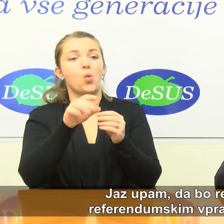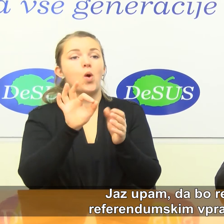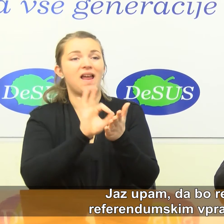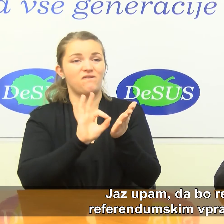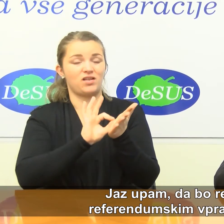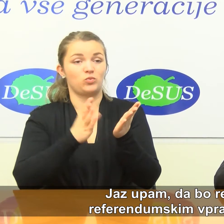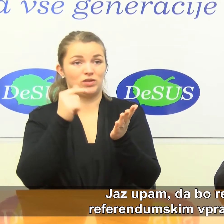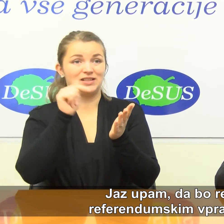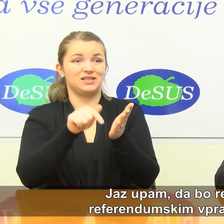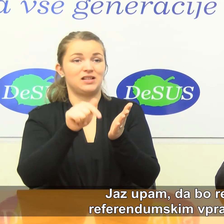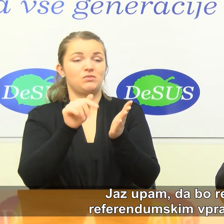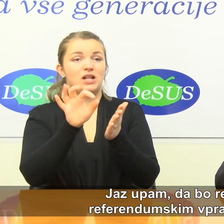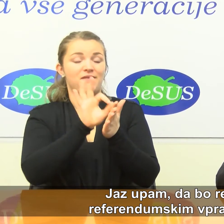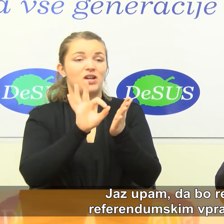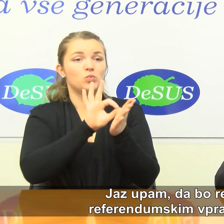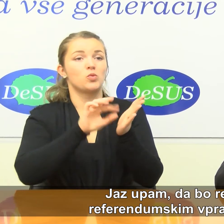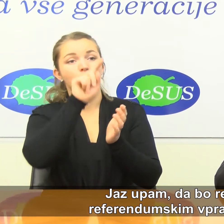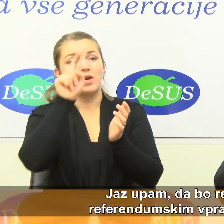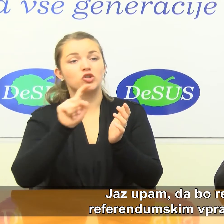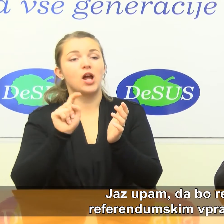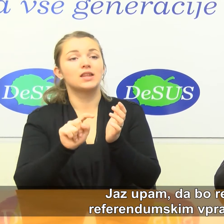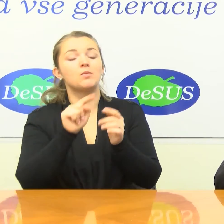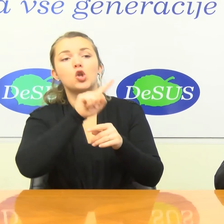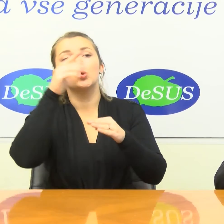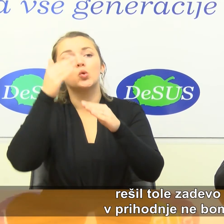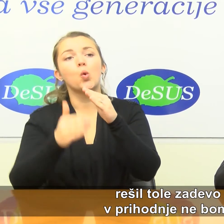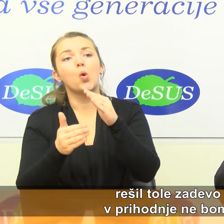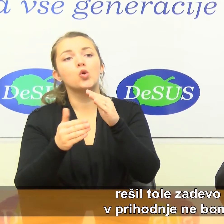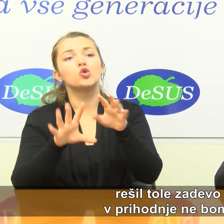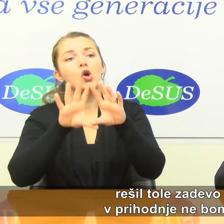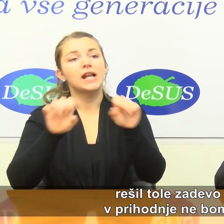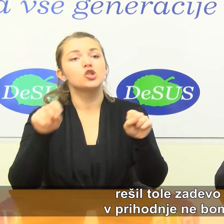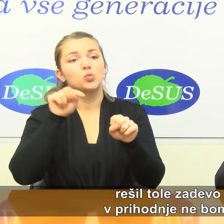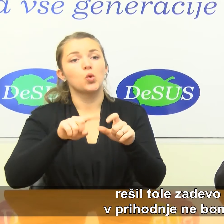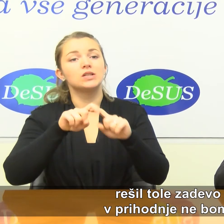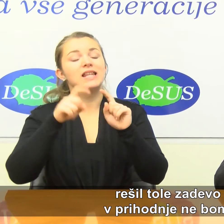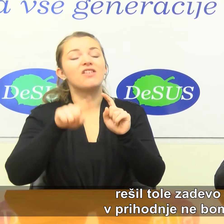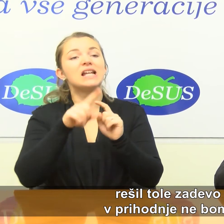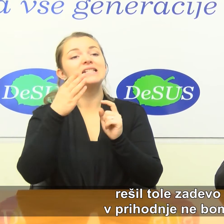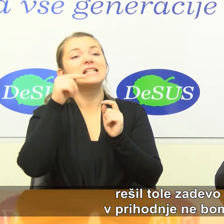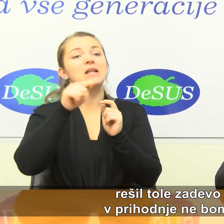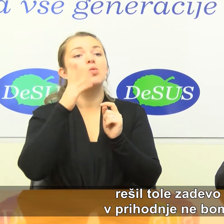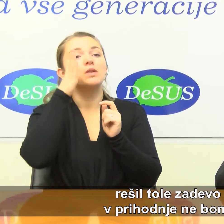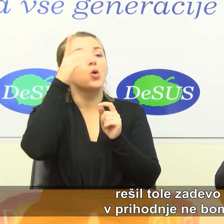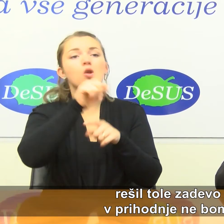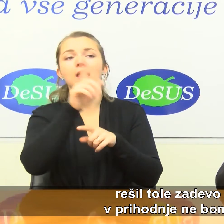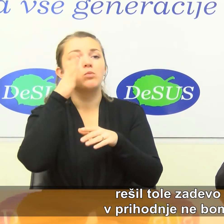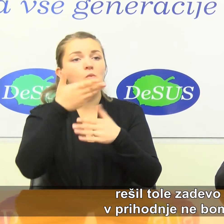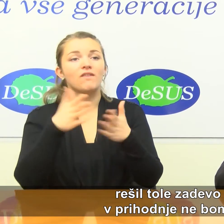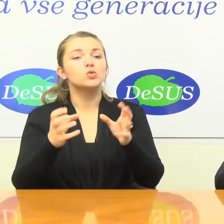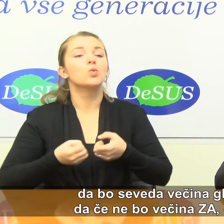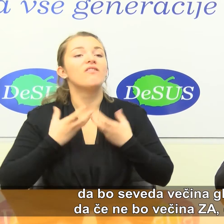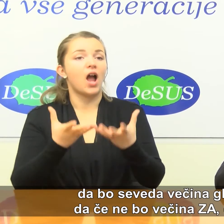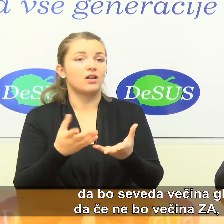s tem referendumskim vprašanjem dokončno rešil tole zadevo in da se s tem prihodnje ne bomo več